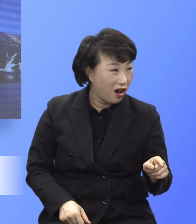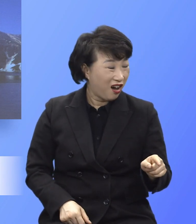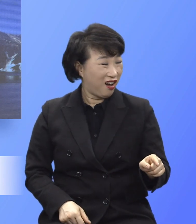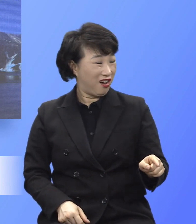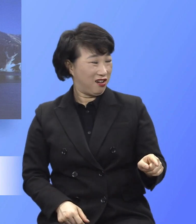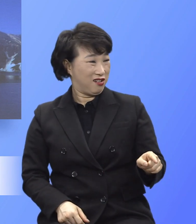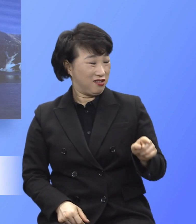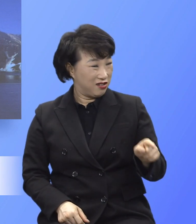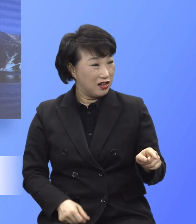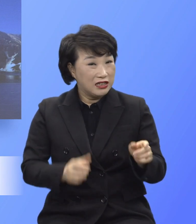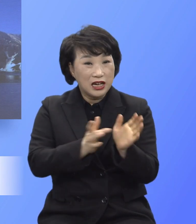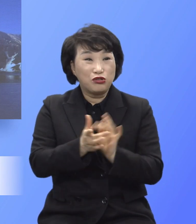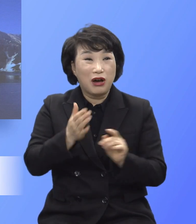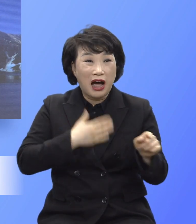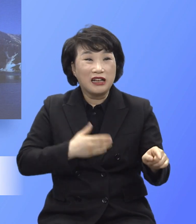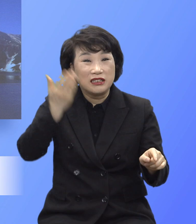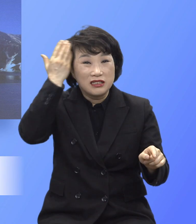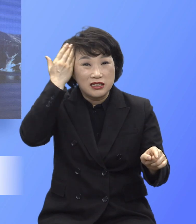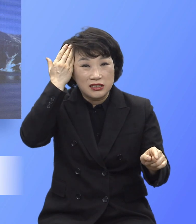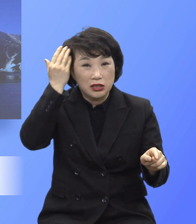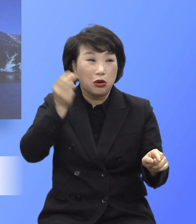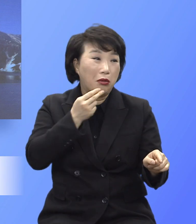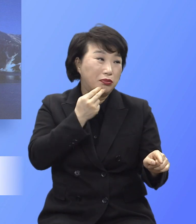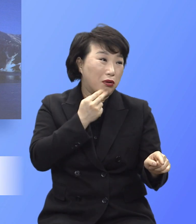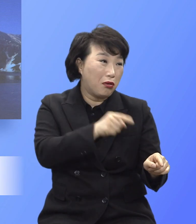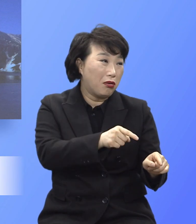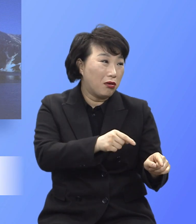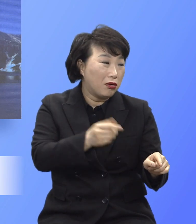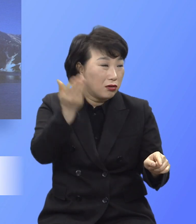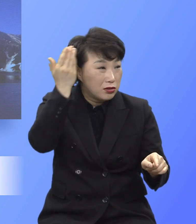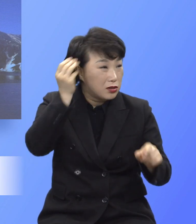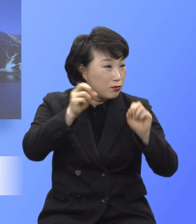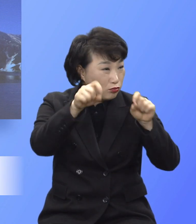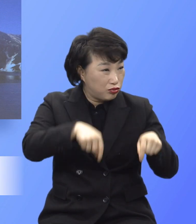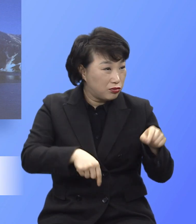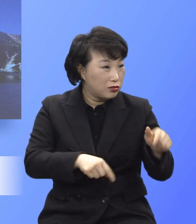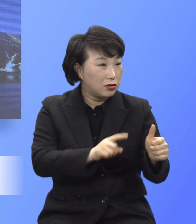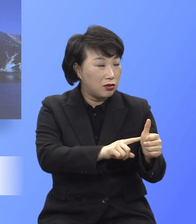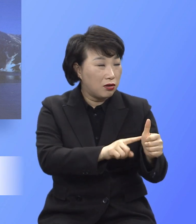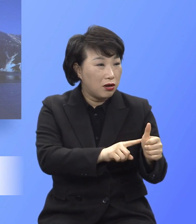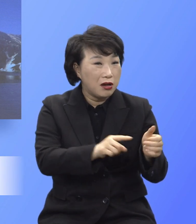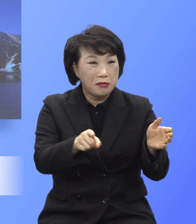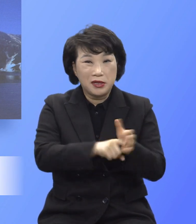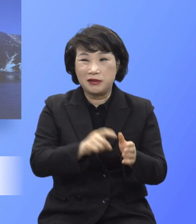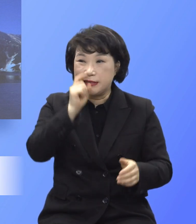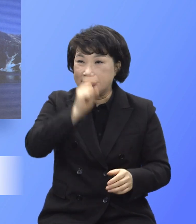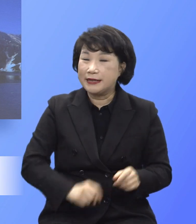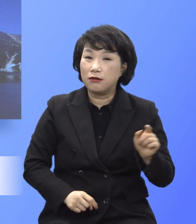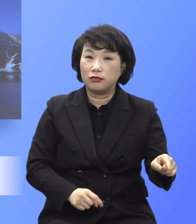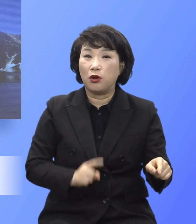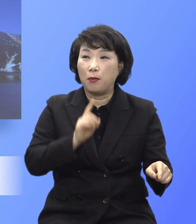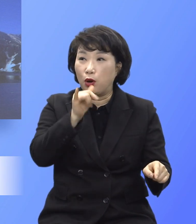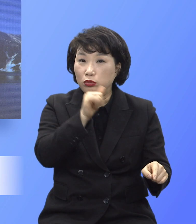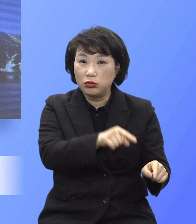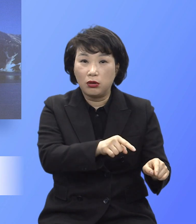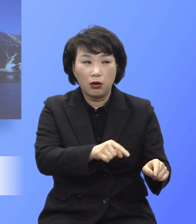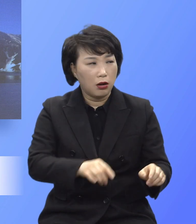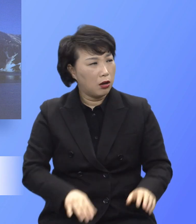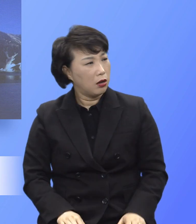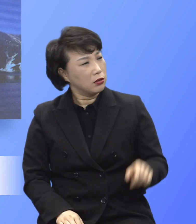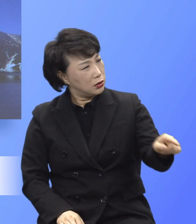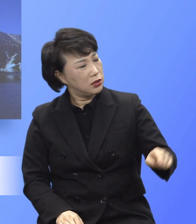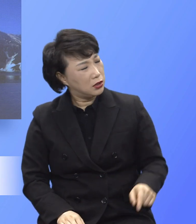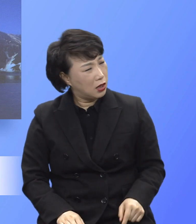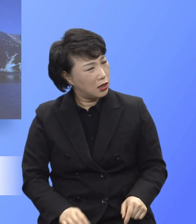지금 예수를 아는 지식이 없어. 그러니까 믿음이 더럽대. 네가